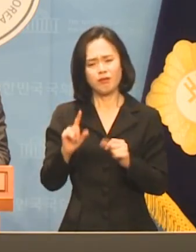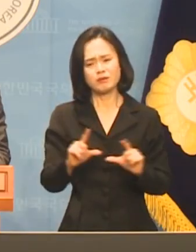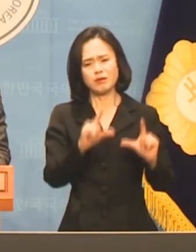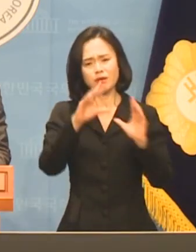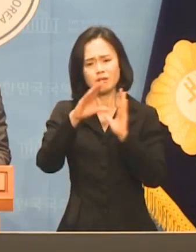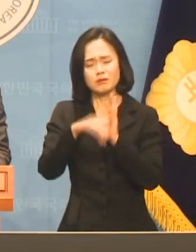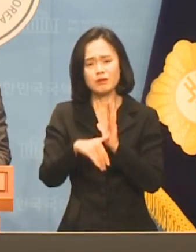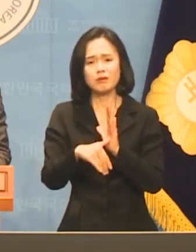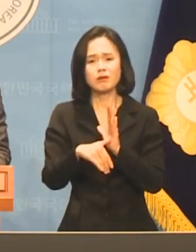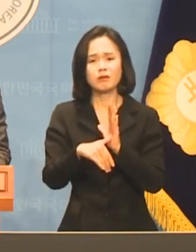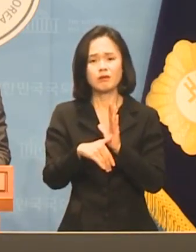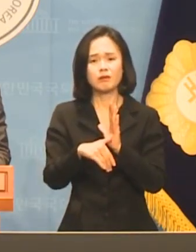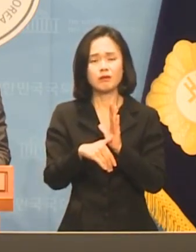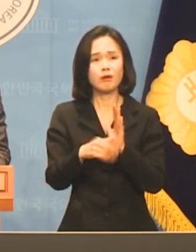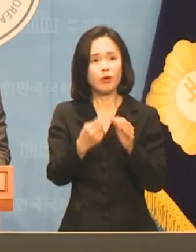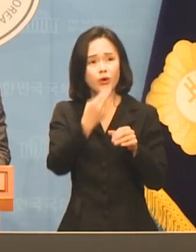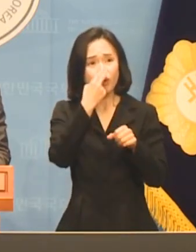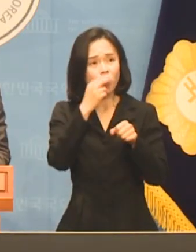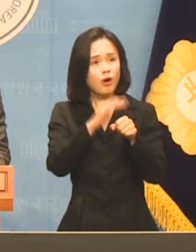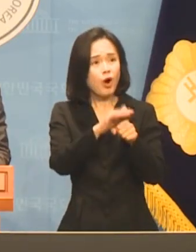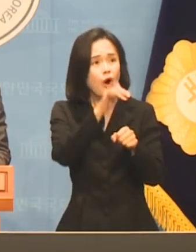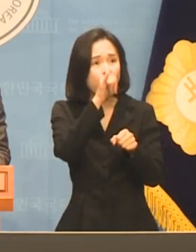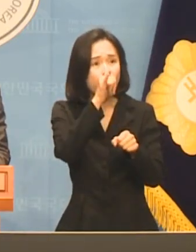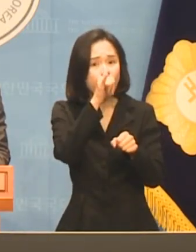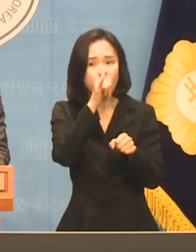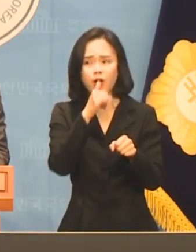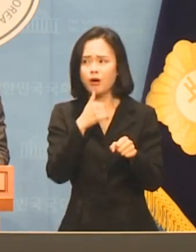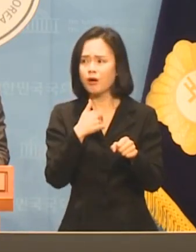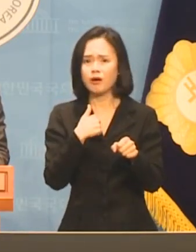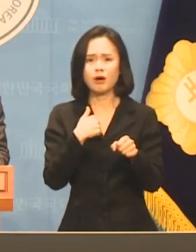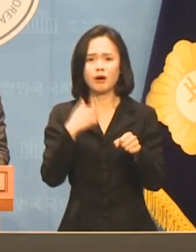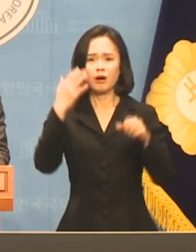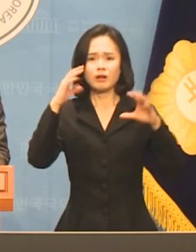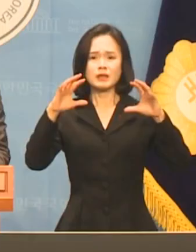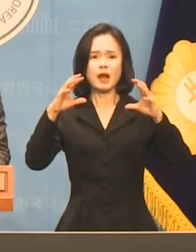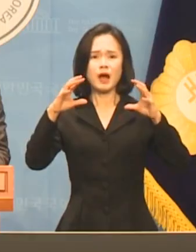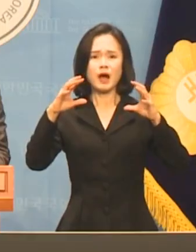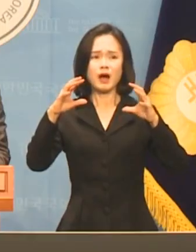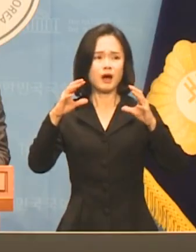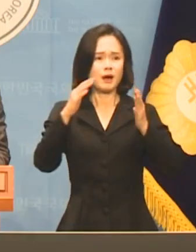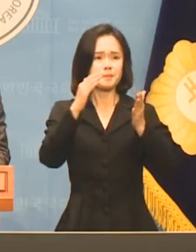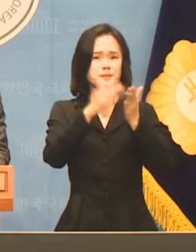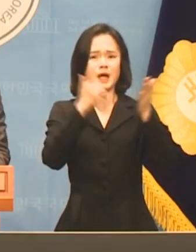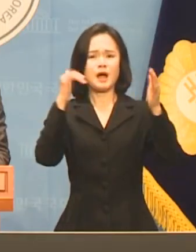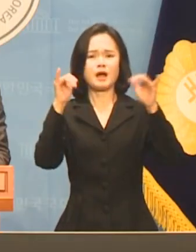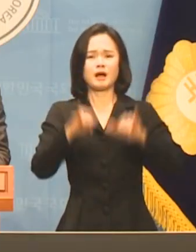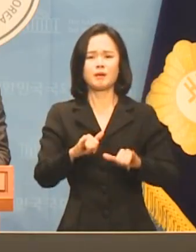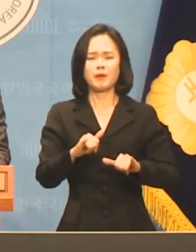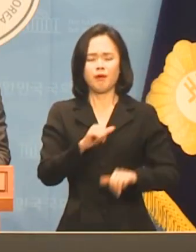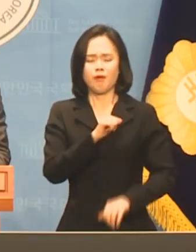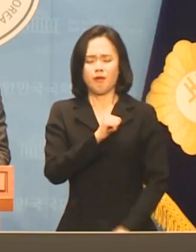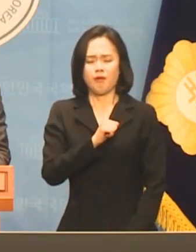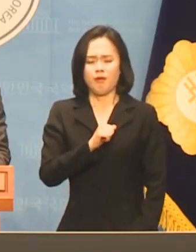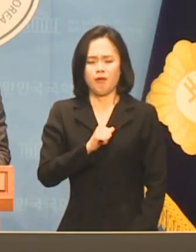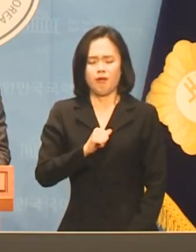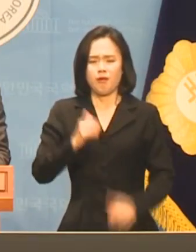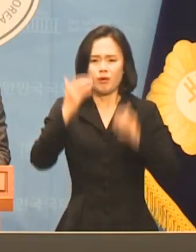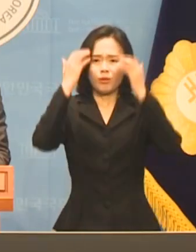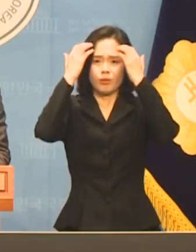생겨도 숨죽여 지내야 하는 삶을 견뎌야 했습니다. 강태환 씨는